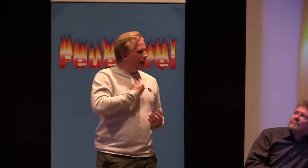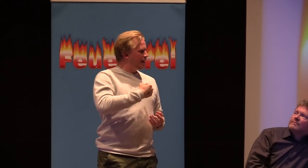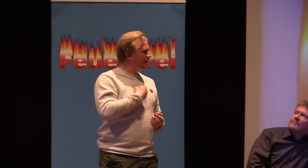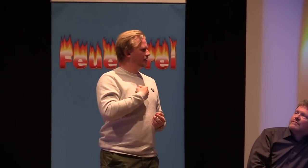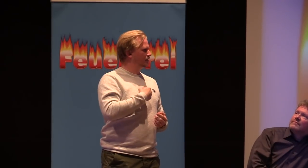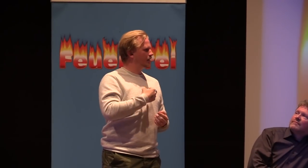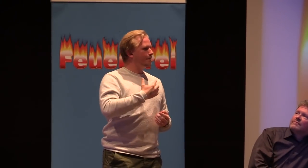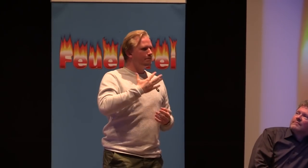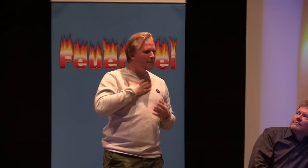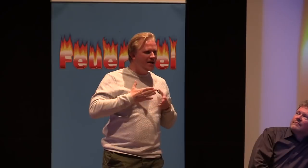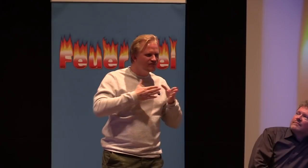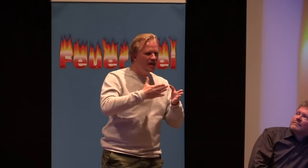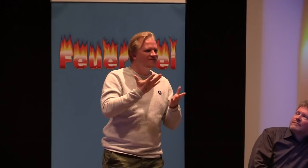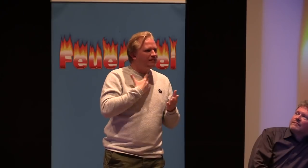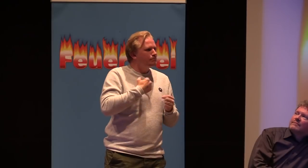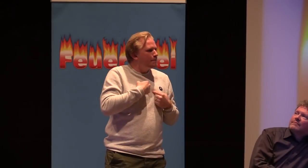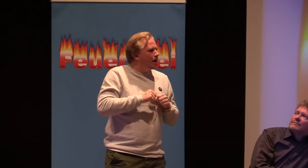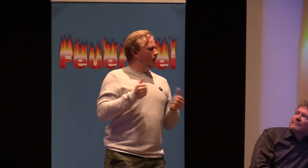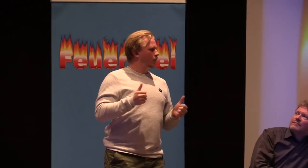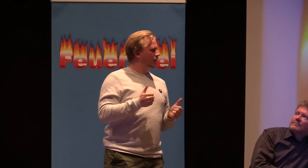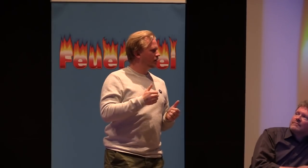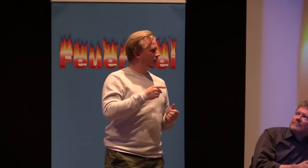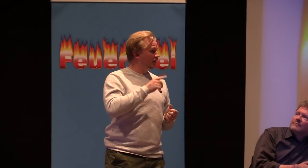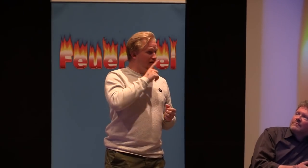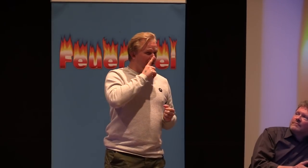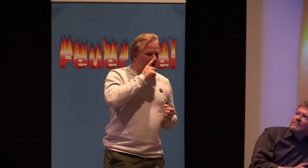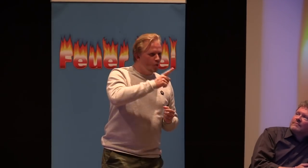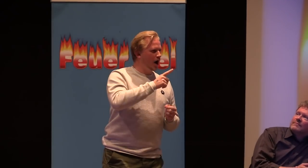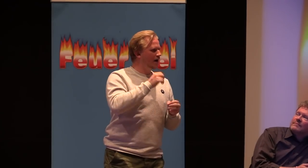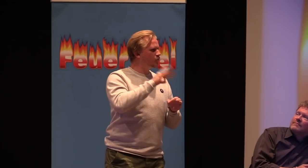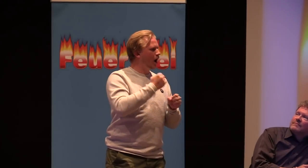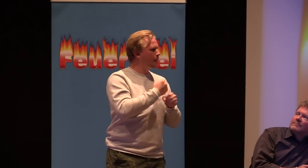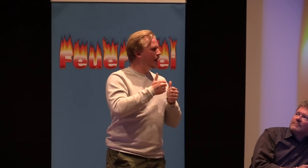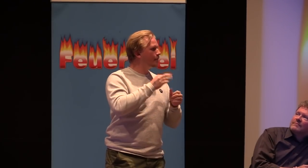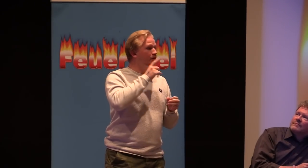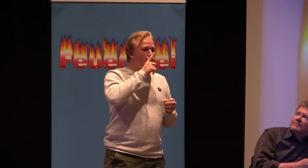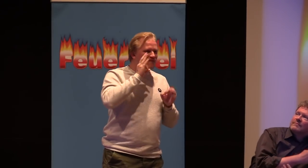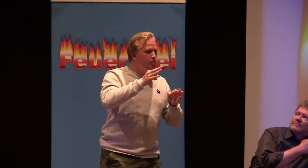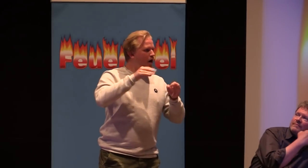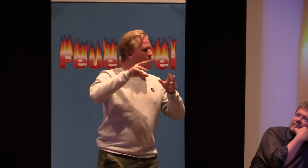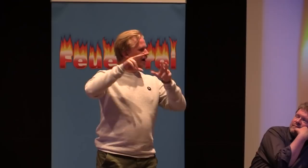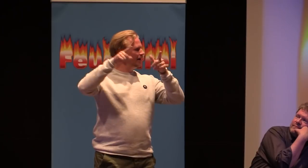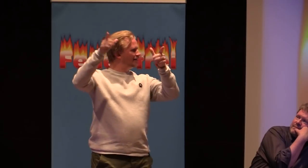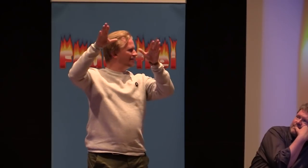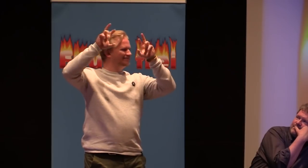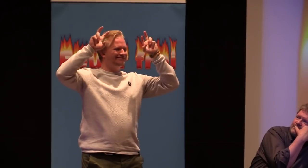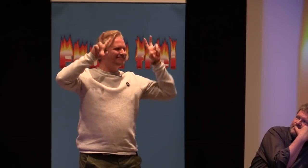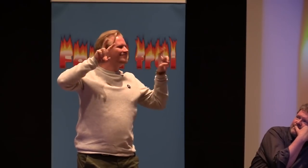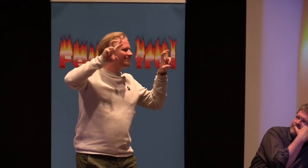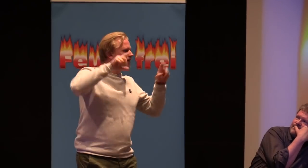Ich hatte das Glück, auch mit meinen Stunden ein bisschen runtergehen zu können, damit ich nebenbei halt auch Kurse anbieten kann. Das habe ich auch auf Rügen getan.